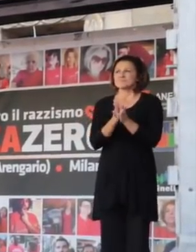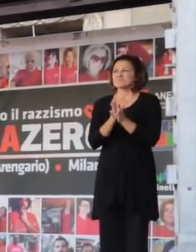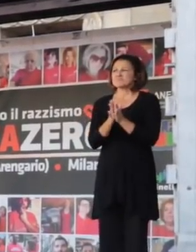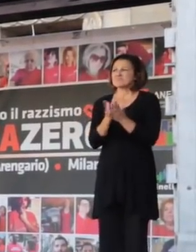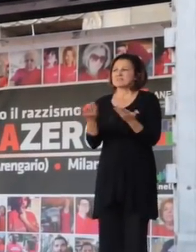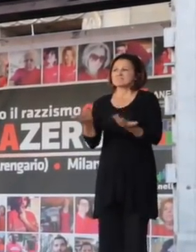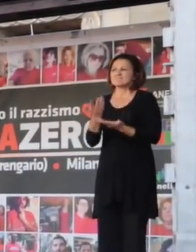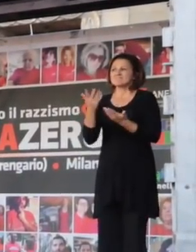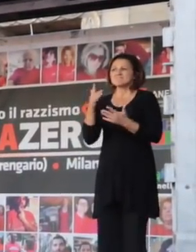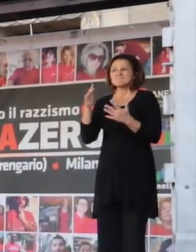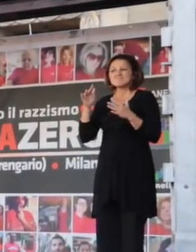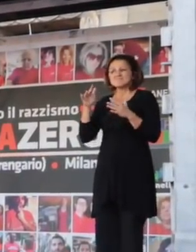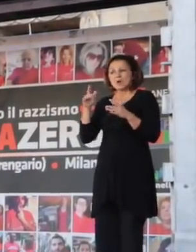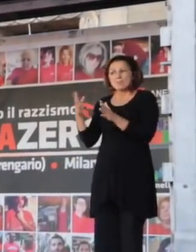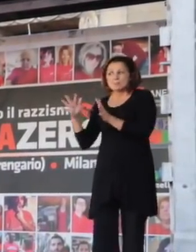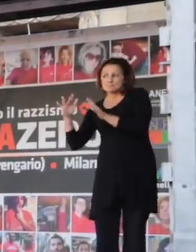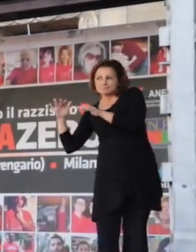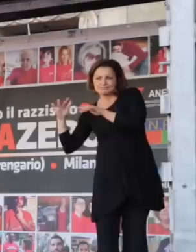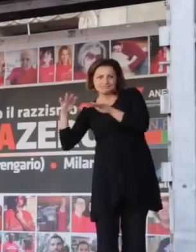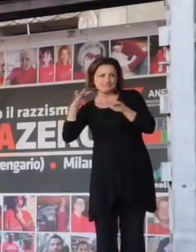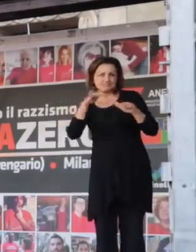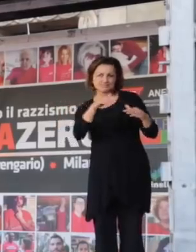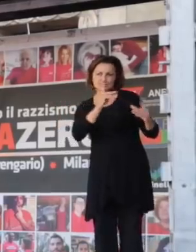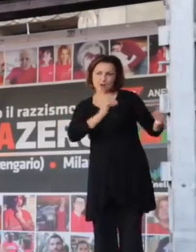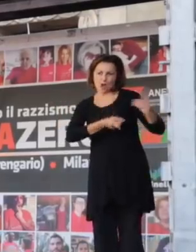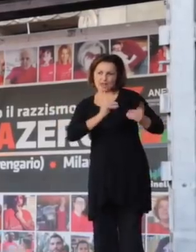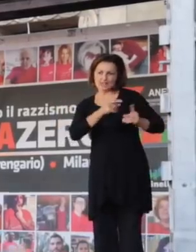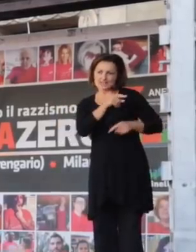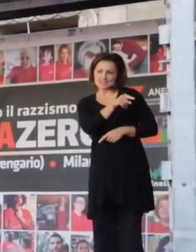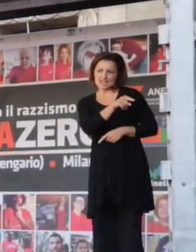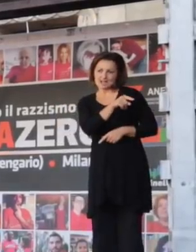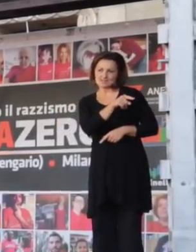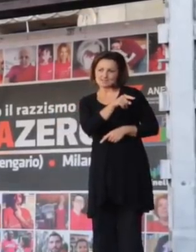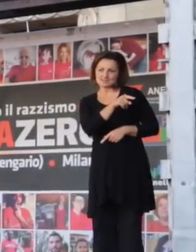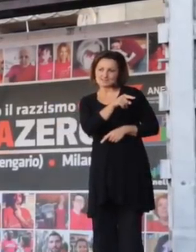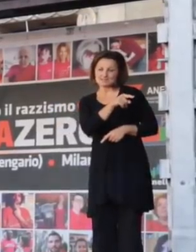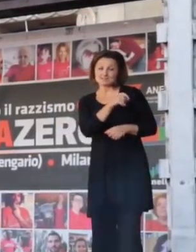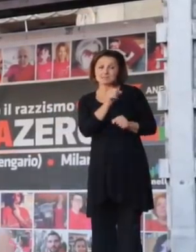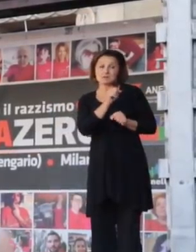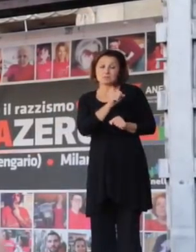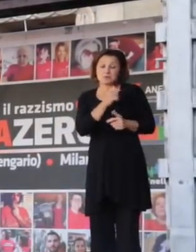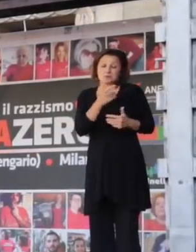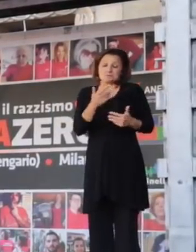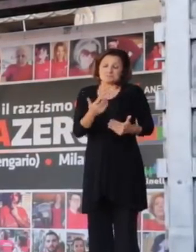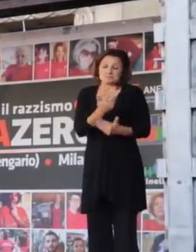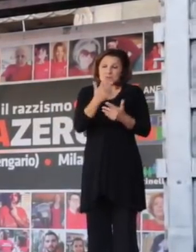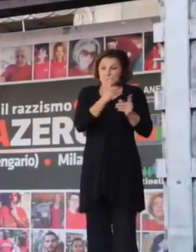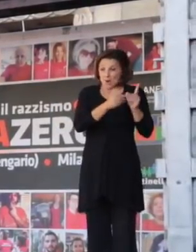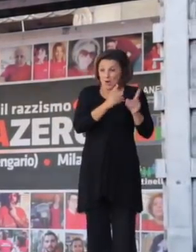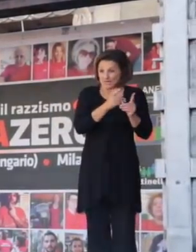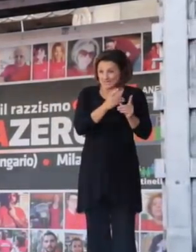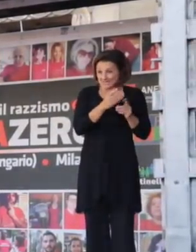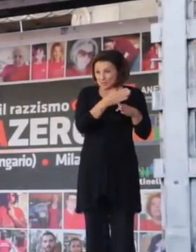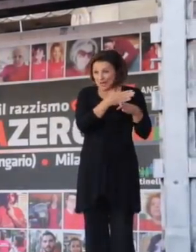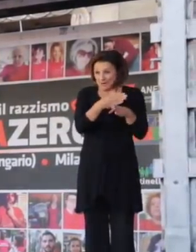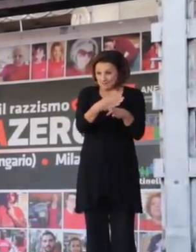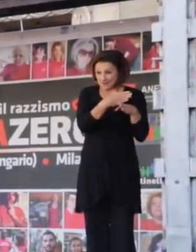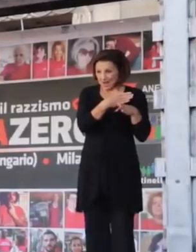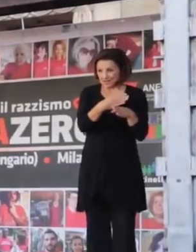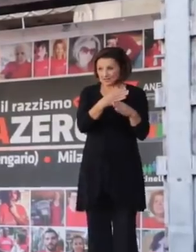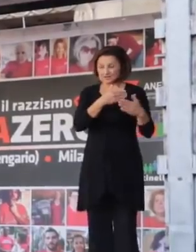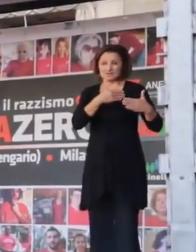convogliarlo anche verso la politica, quella che sentiamo o più vicina o meno lontana. La politica che a